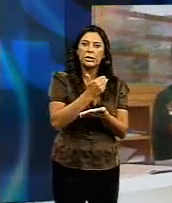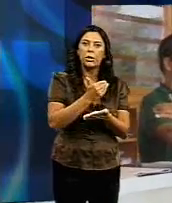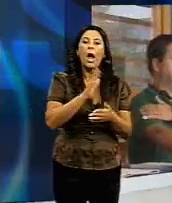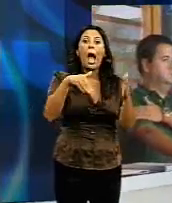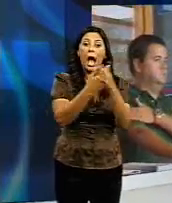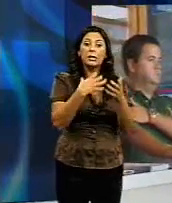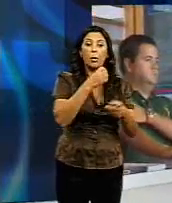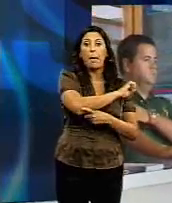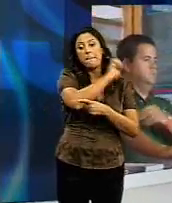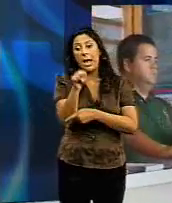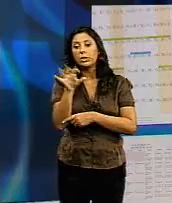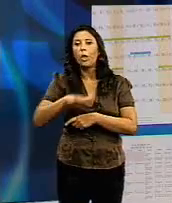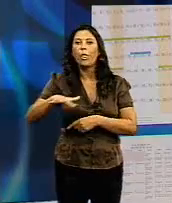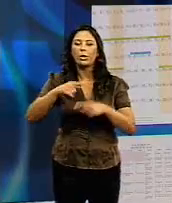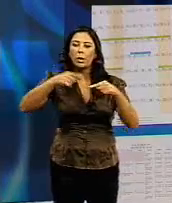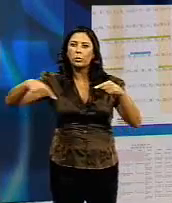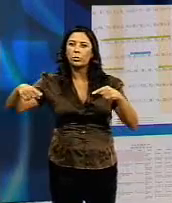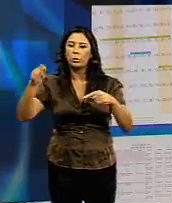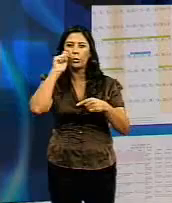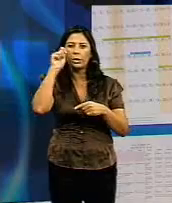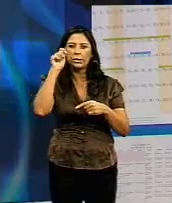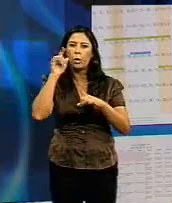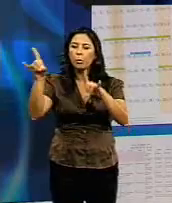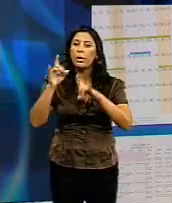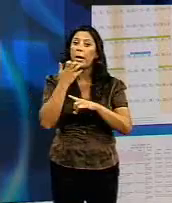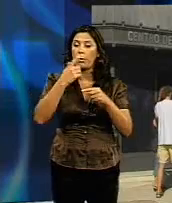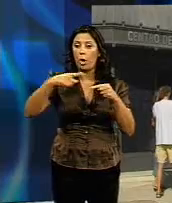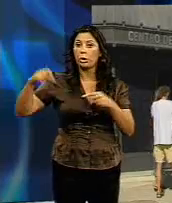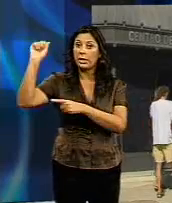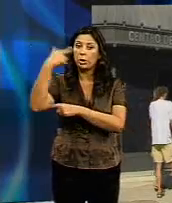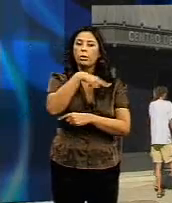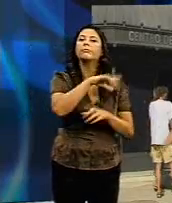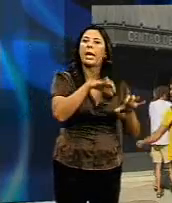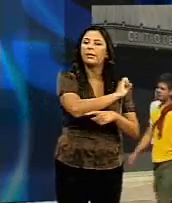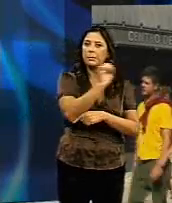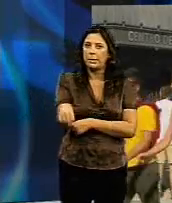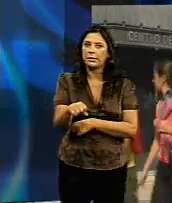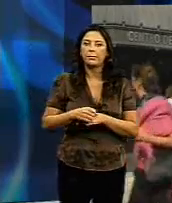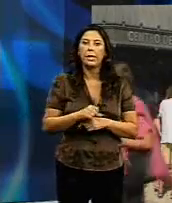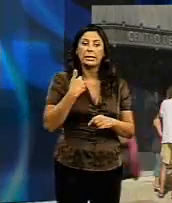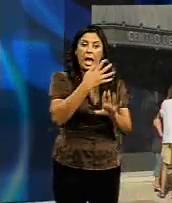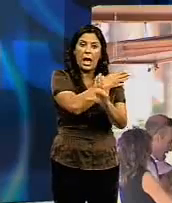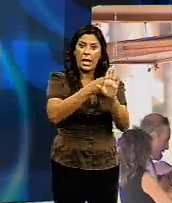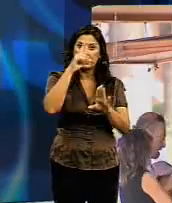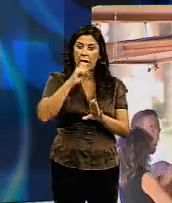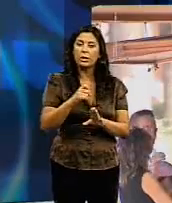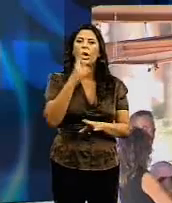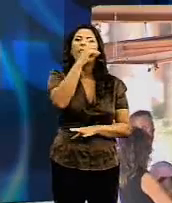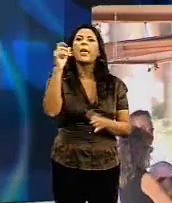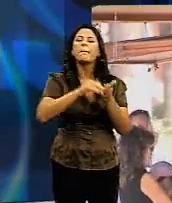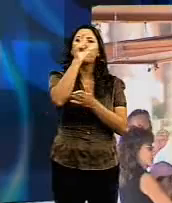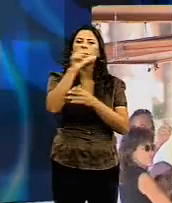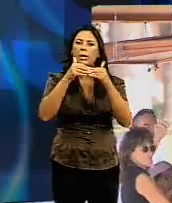de zonas turísticas por excelencia como la Costa del Sol. En lo que va de año, casi 100.000 personas han sido atendidas en las